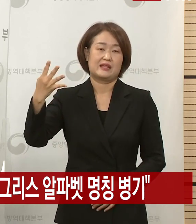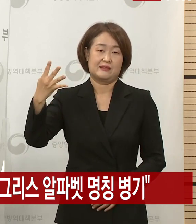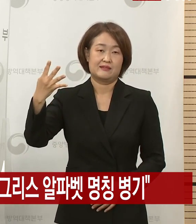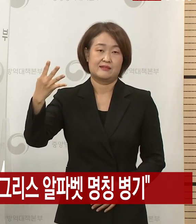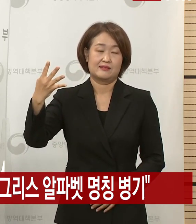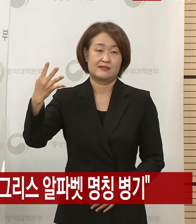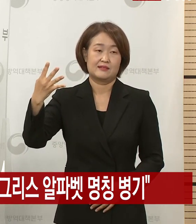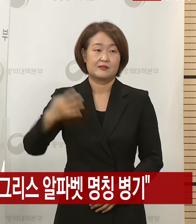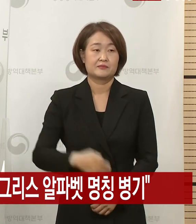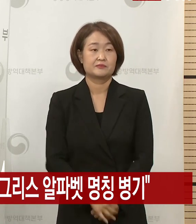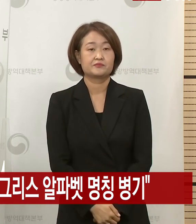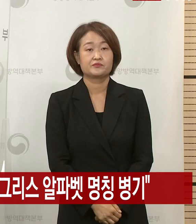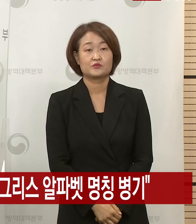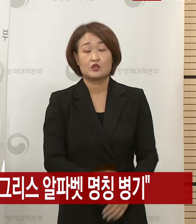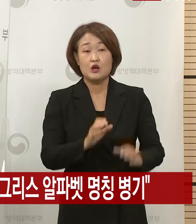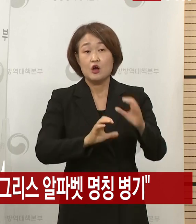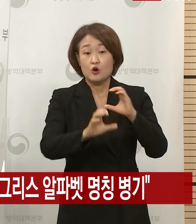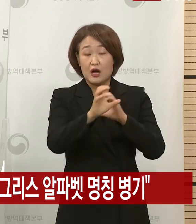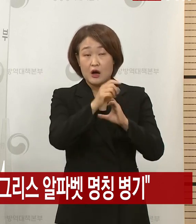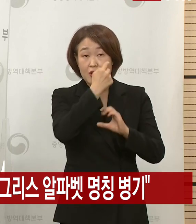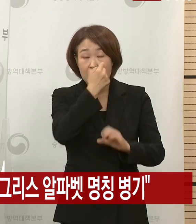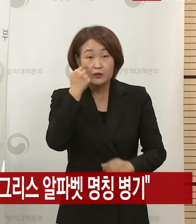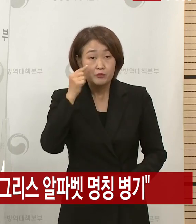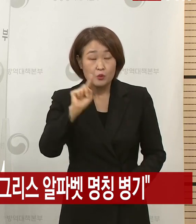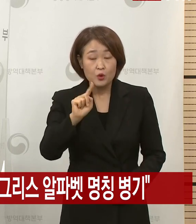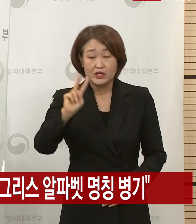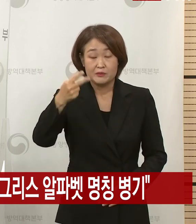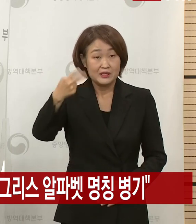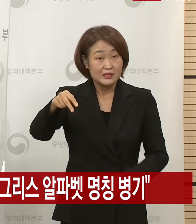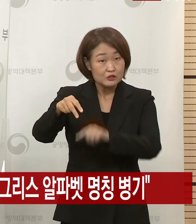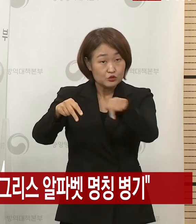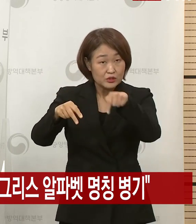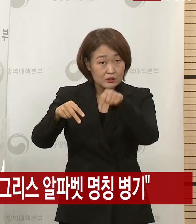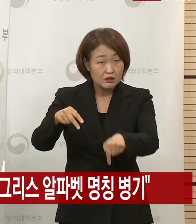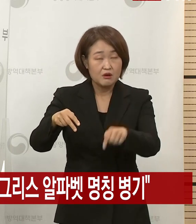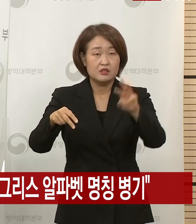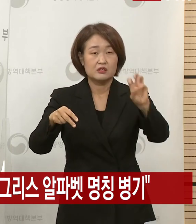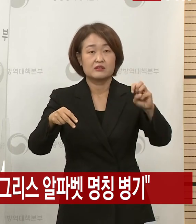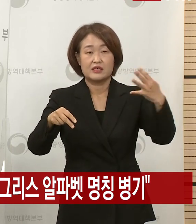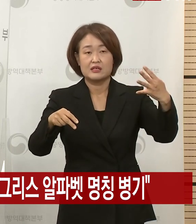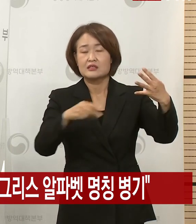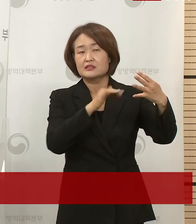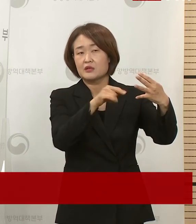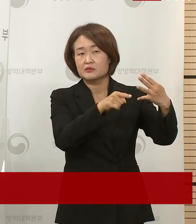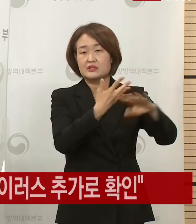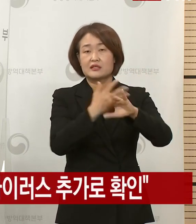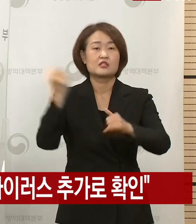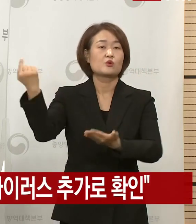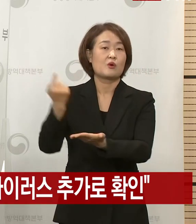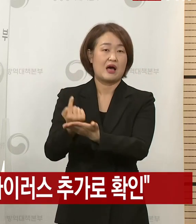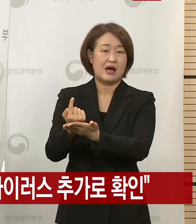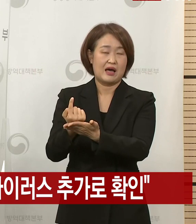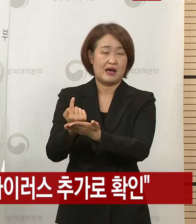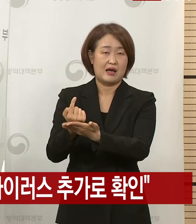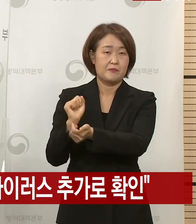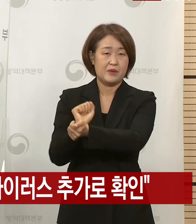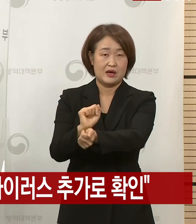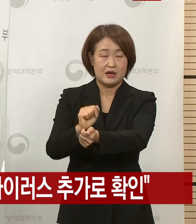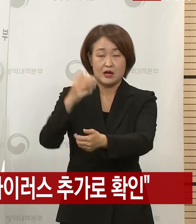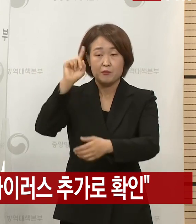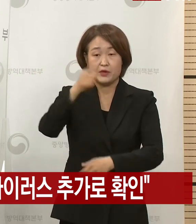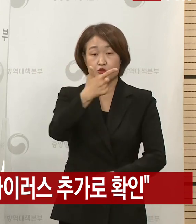24건이었습니다. 추가로 확인된 202명 중 34명은 해외 유입 사례,